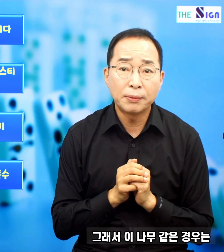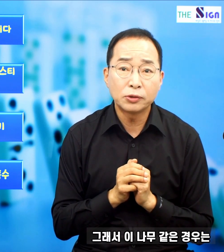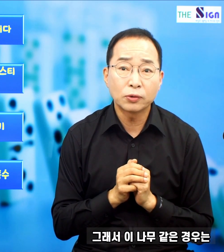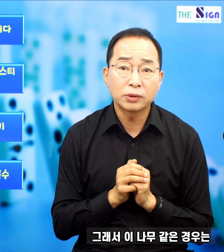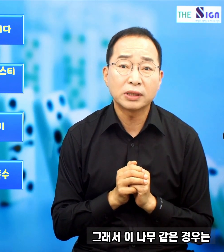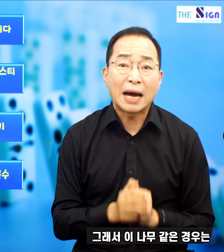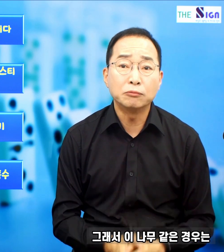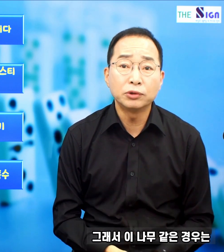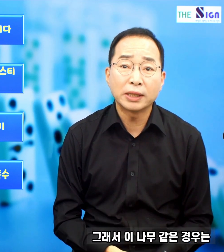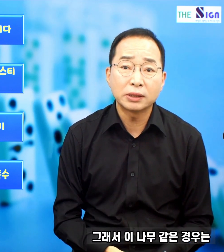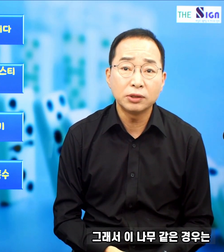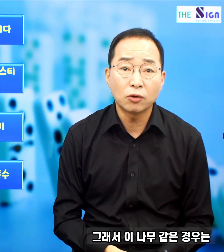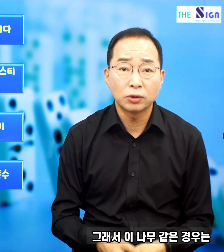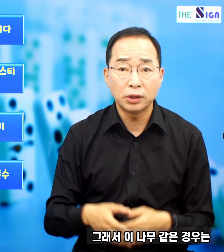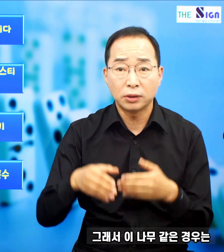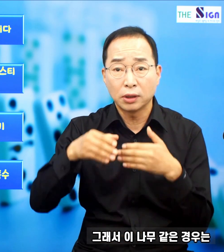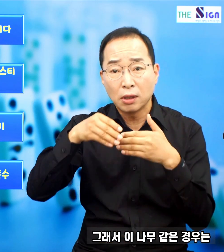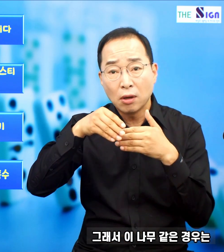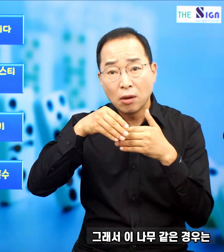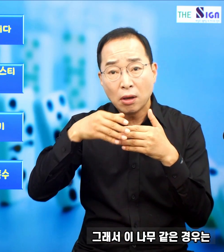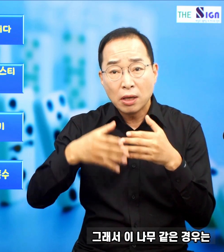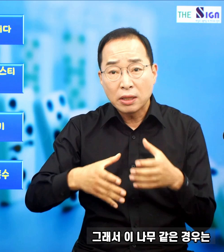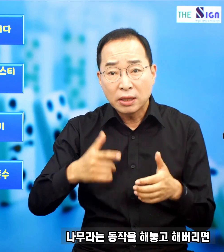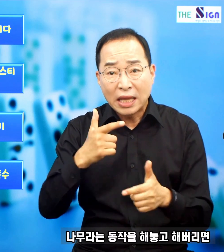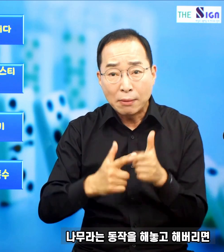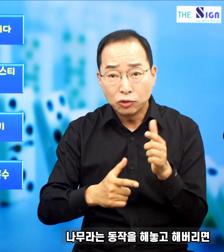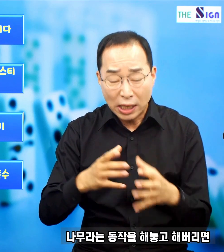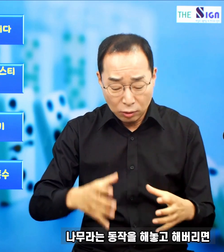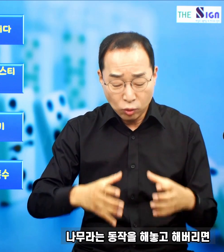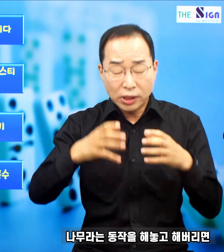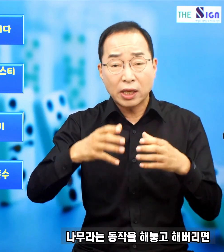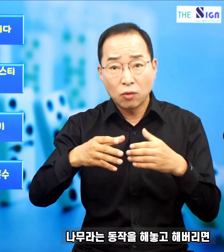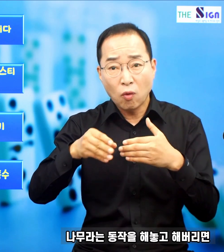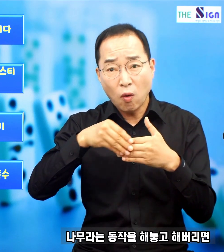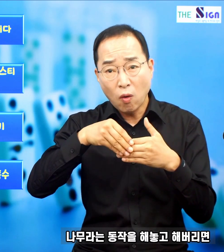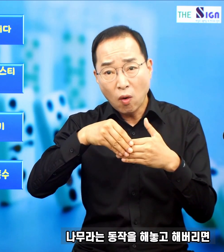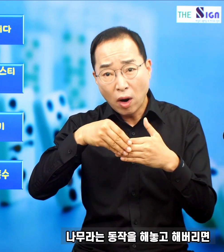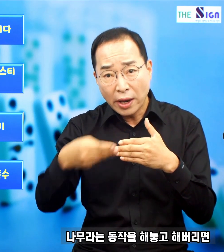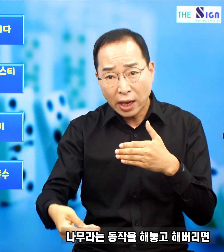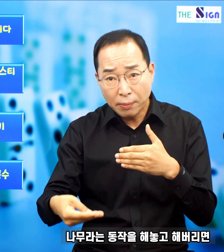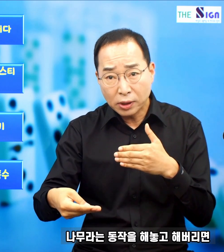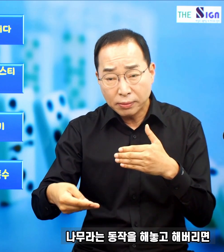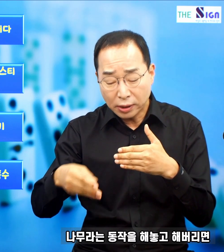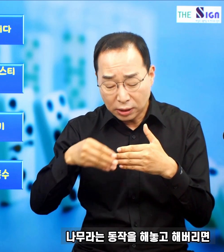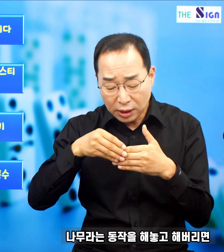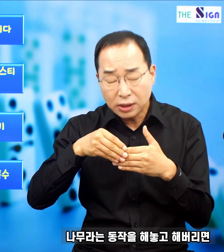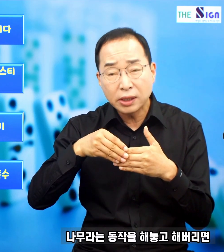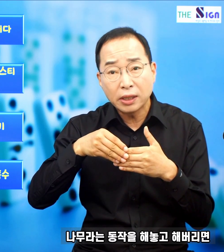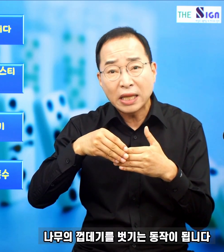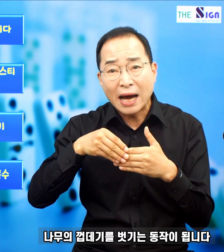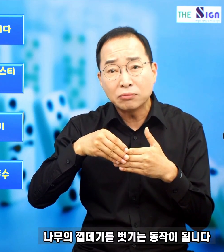대표적으로 이제 나무 같은 경우는 나무라는 동작 해놓고 해버리면 이게 이제